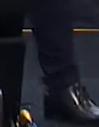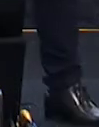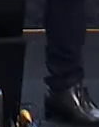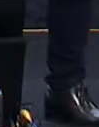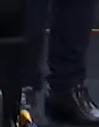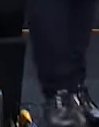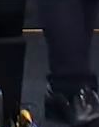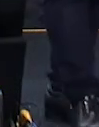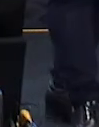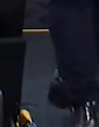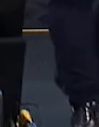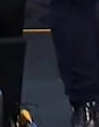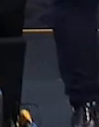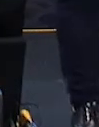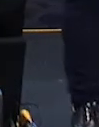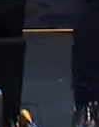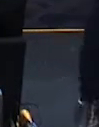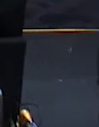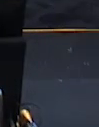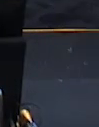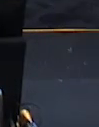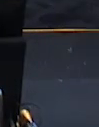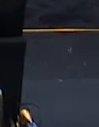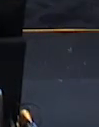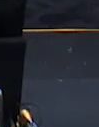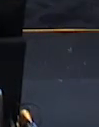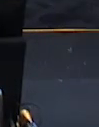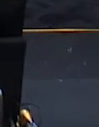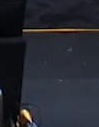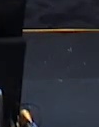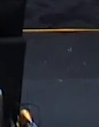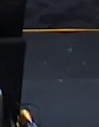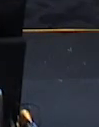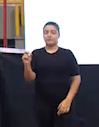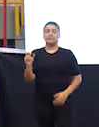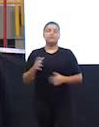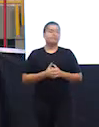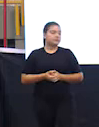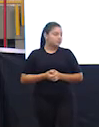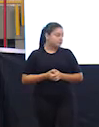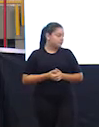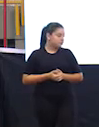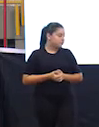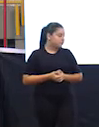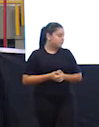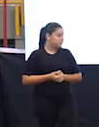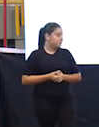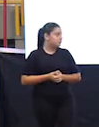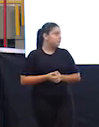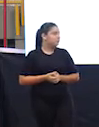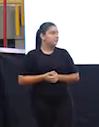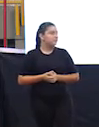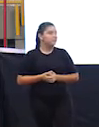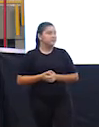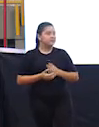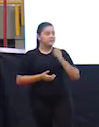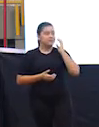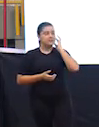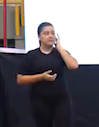o denominador virar 100. Vamos forçar o denominador virar 100? Vamos! Tem que estar todo mundo empolgado, gente. Vamos lá.